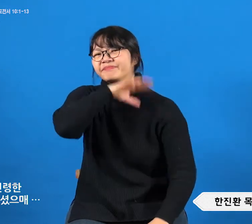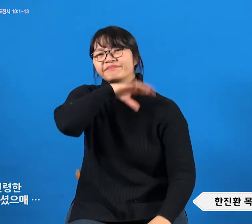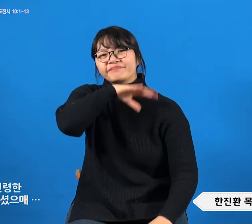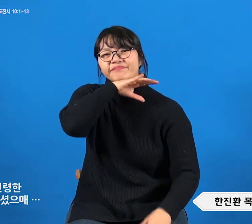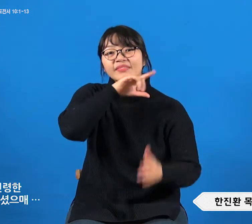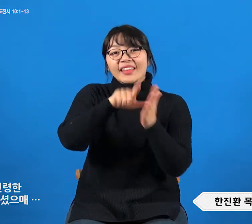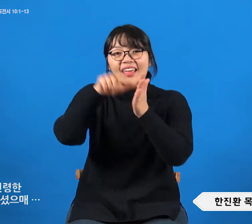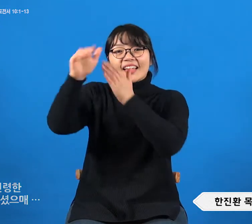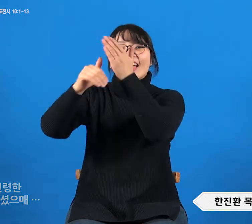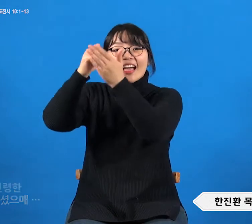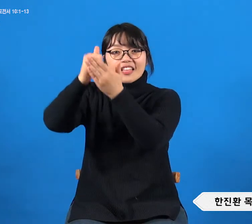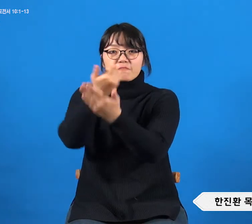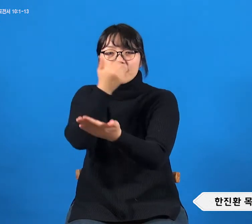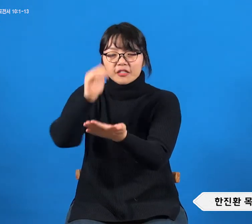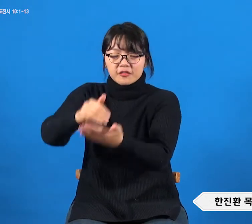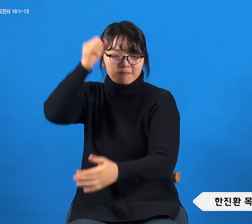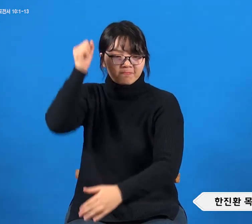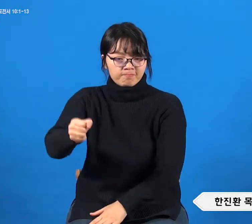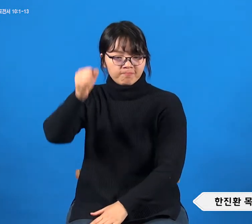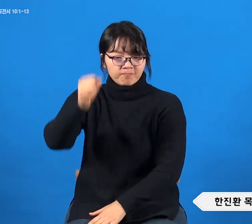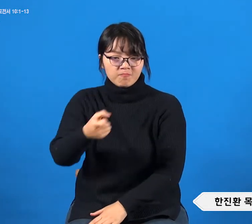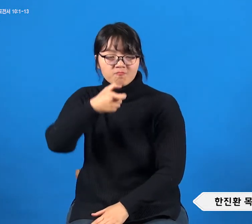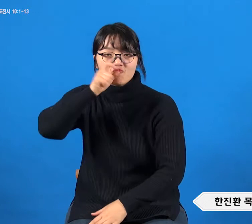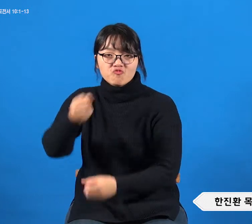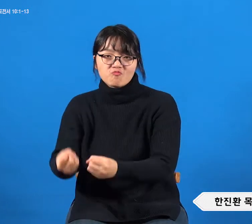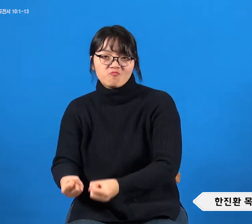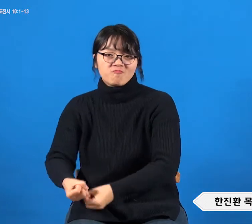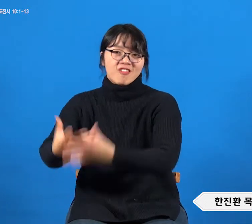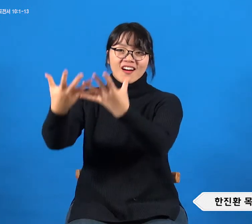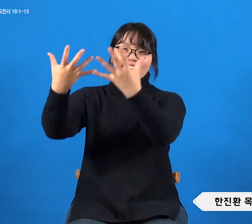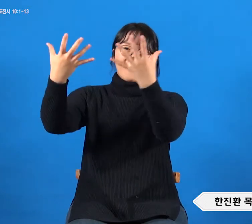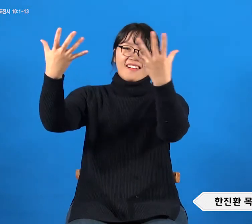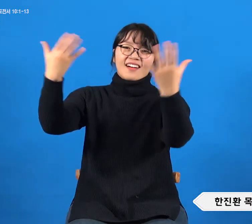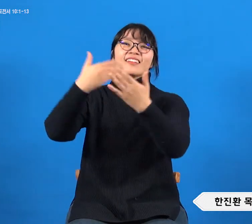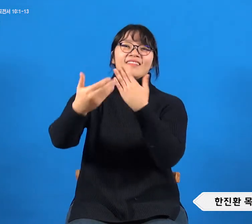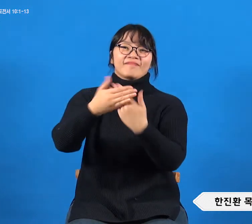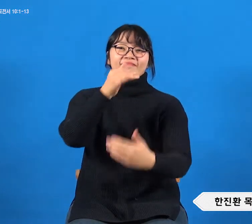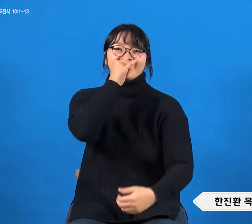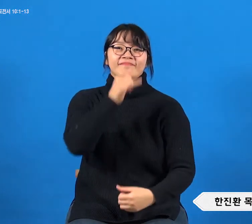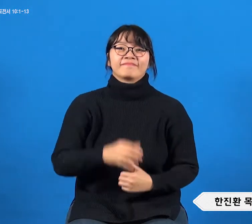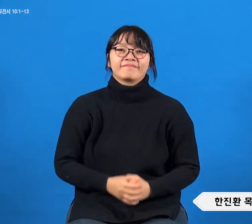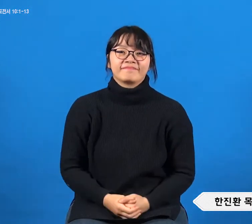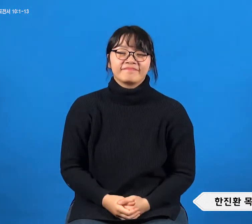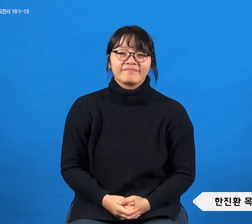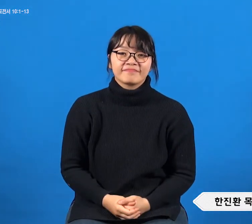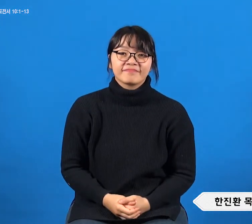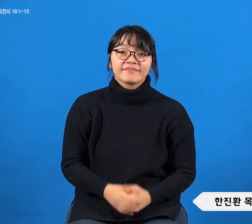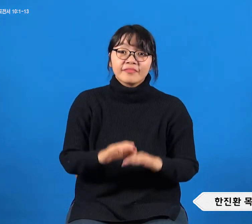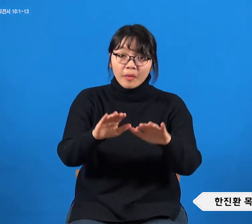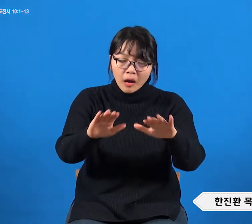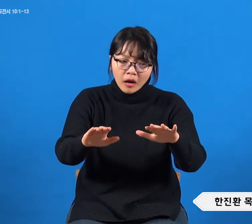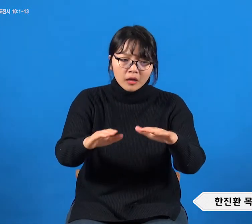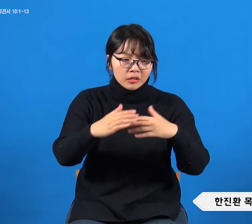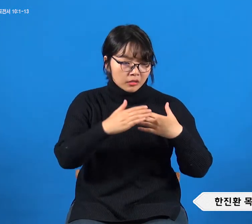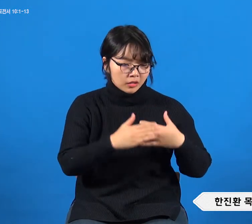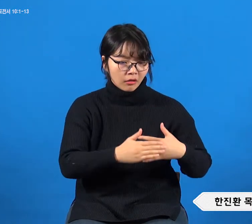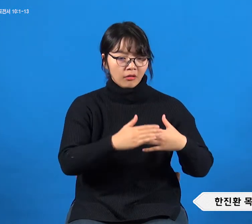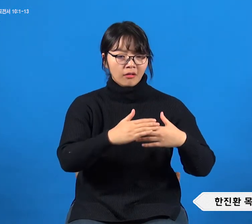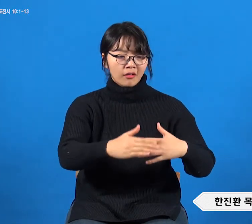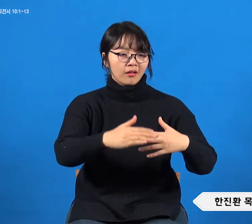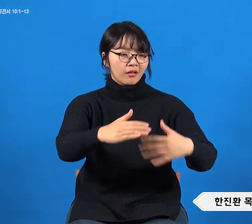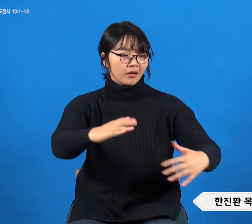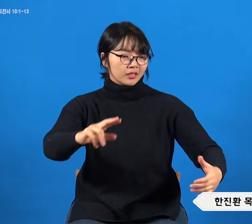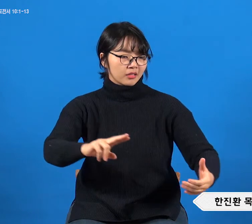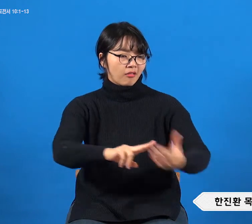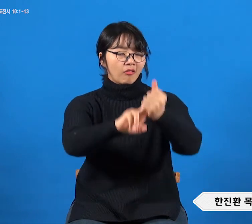반석을 터치셔서 생수가 쏟아져 나오게 하신 사건을 가리킵니다. 그 모든